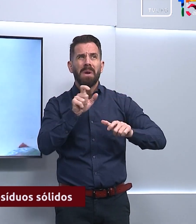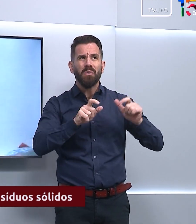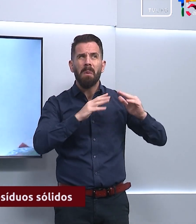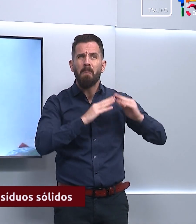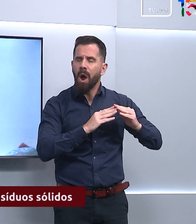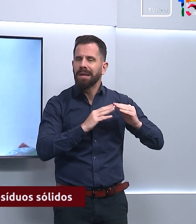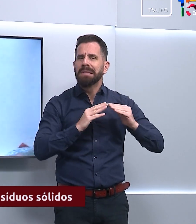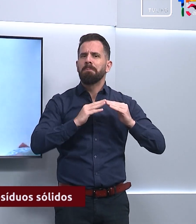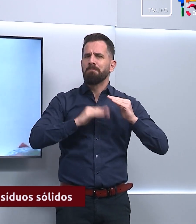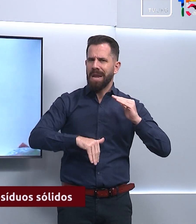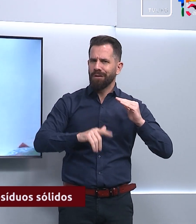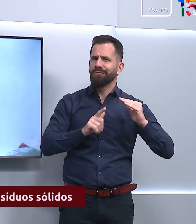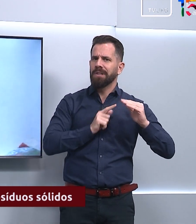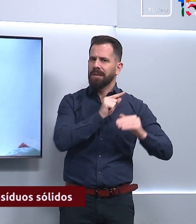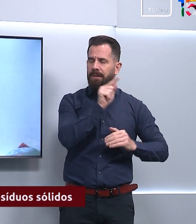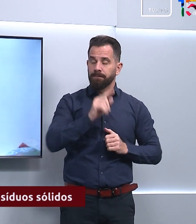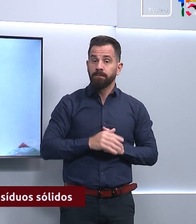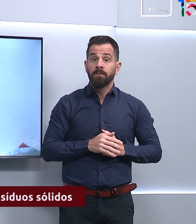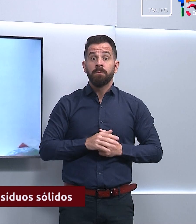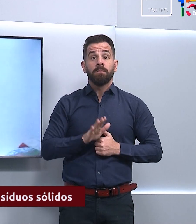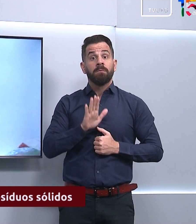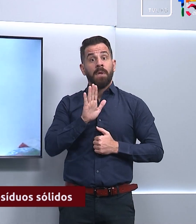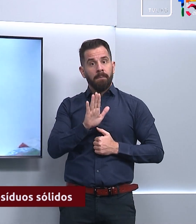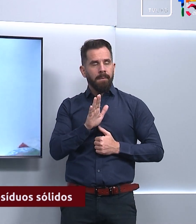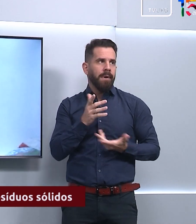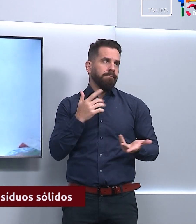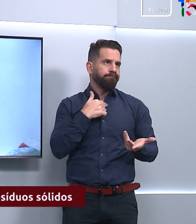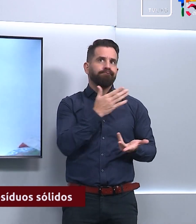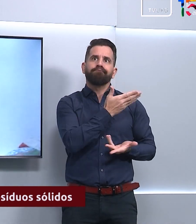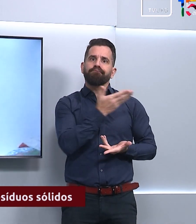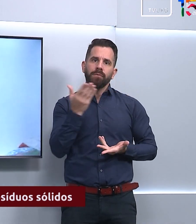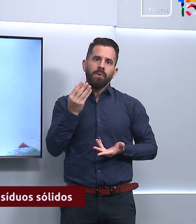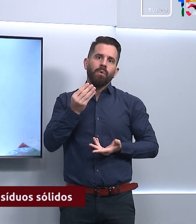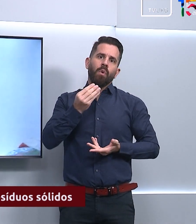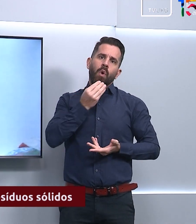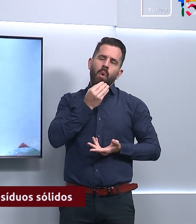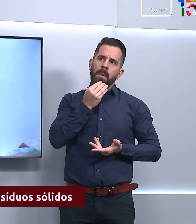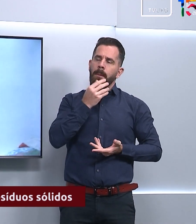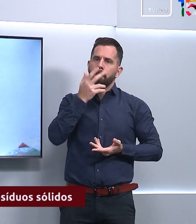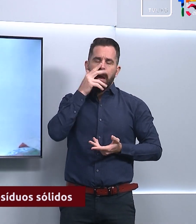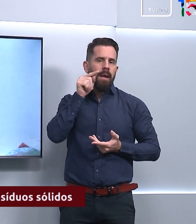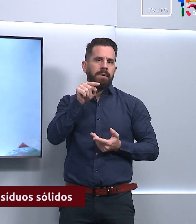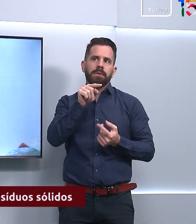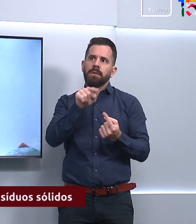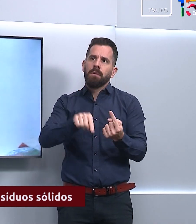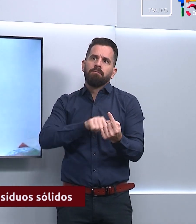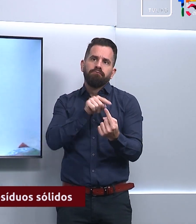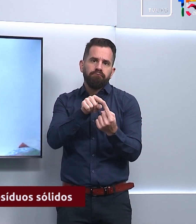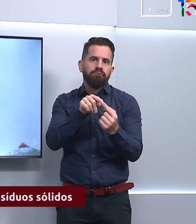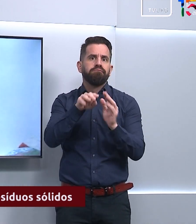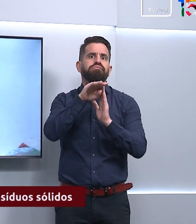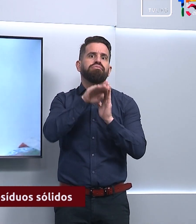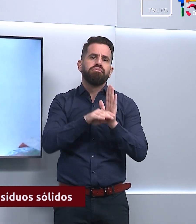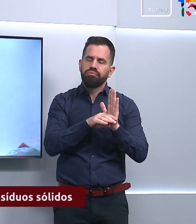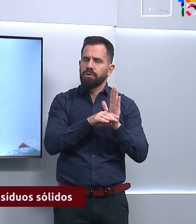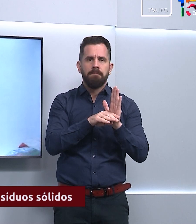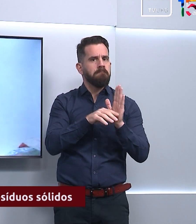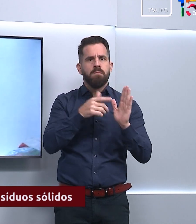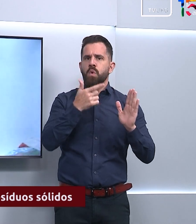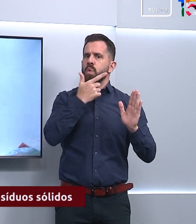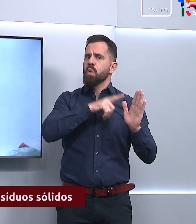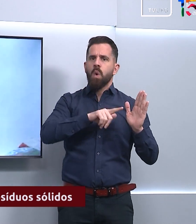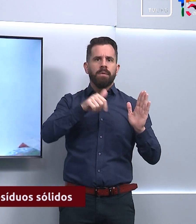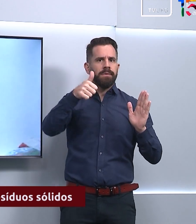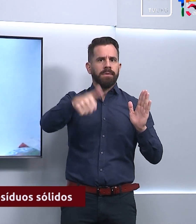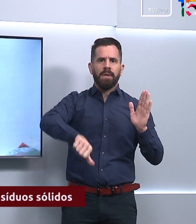Não iremos atender, isso é claro, é uma meta estipulada pela lei de 2010 e também